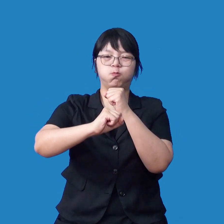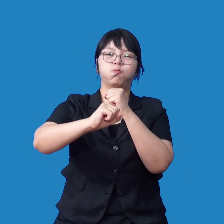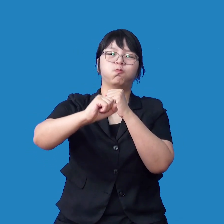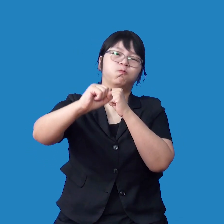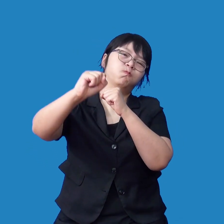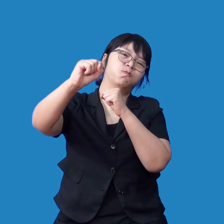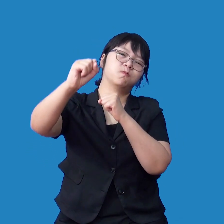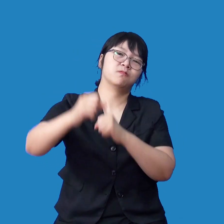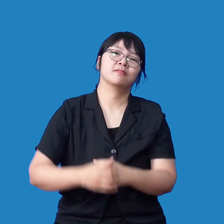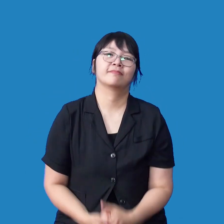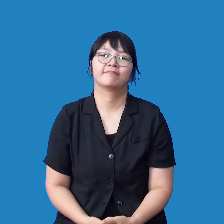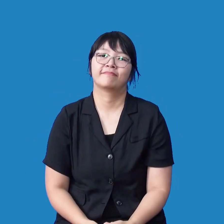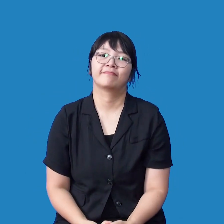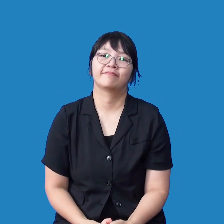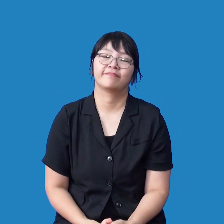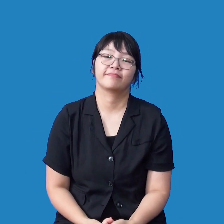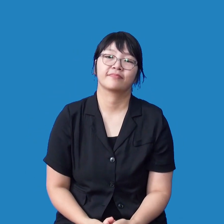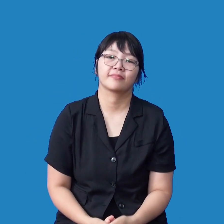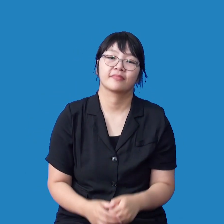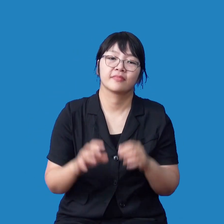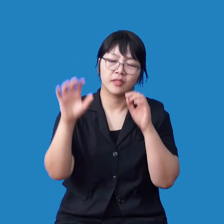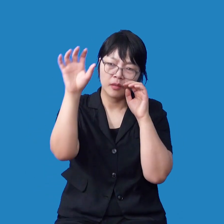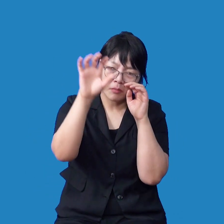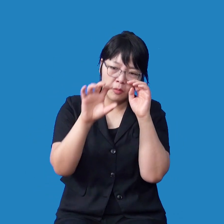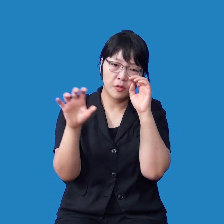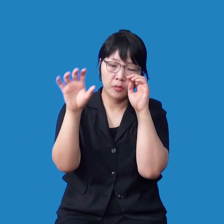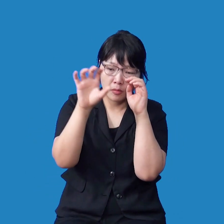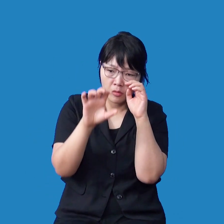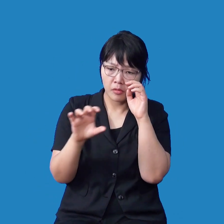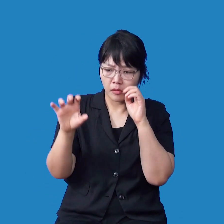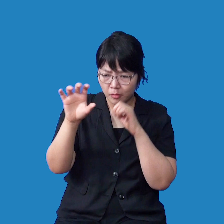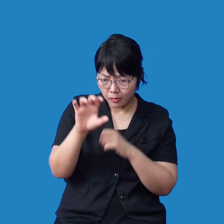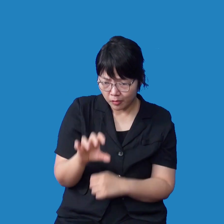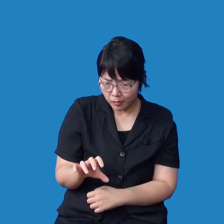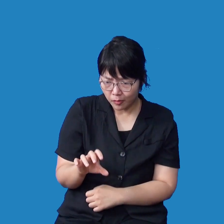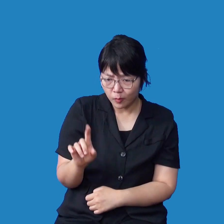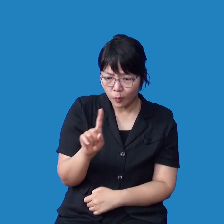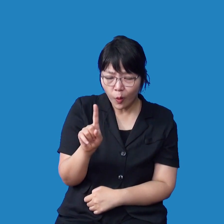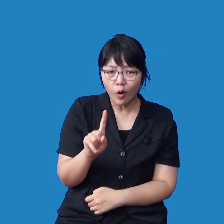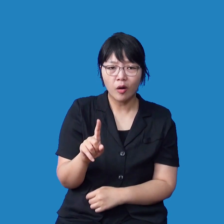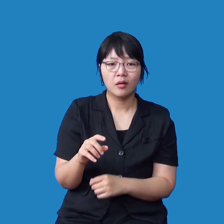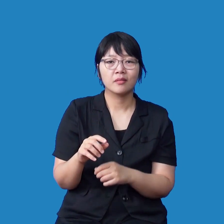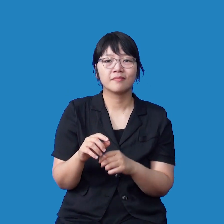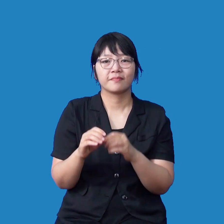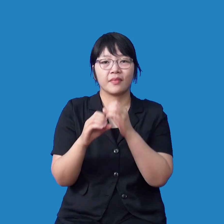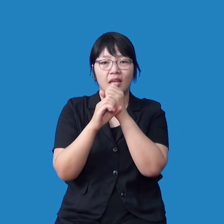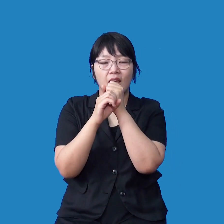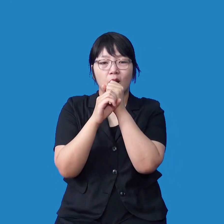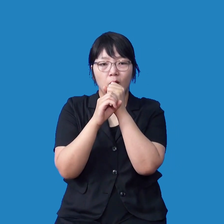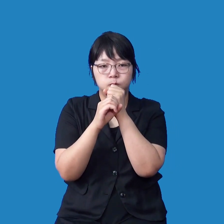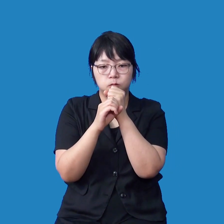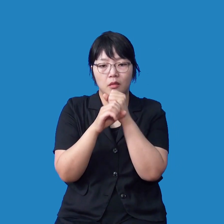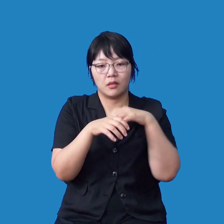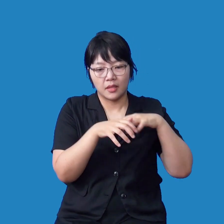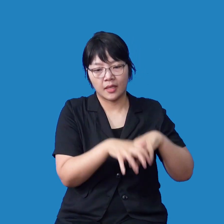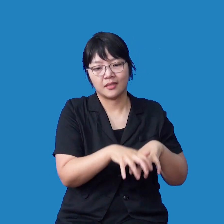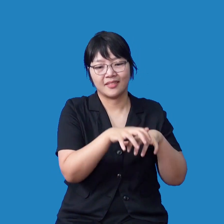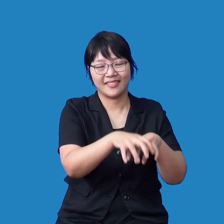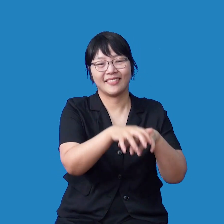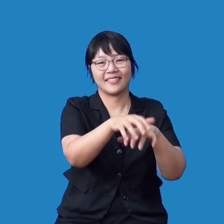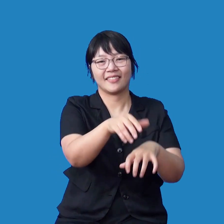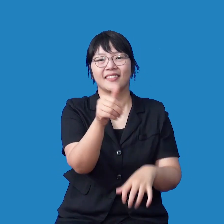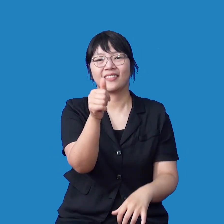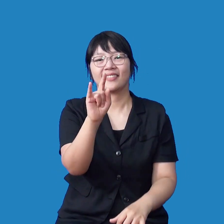것이며. 여기 반복적으로 계속 등장하는 단어가 무슨 단어죠? 행진이라는 단어예요.